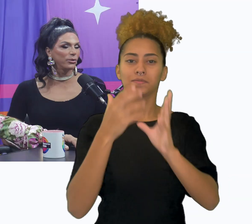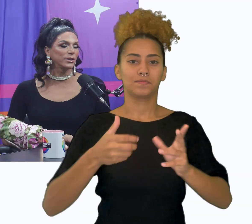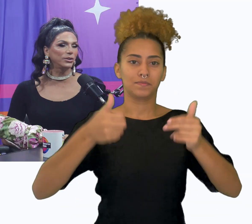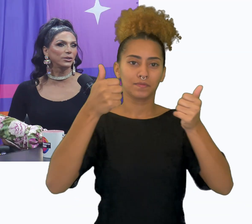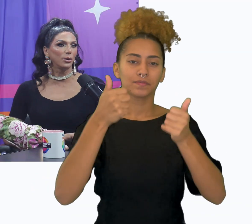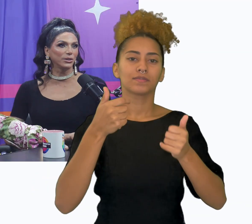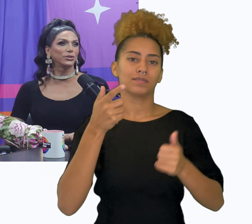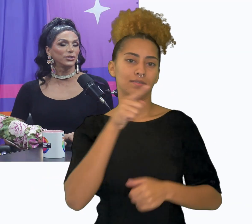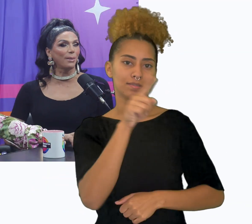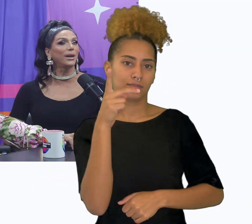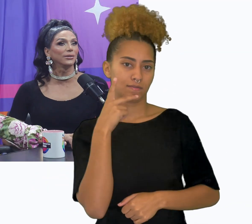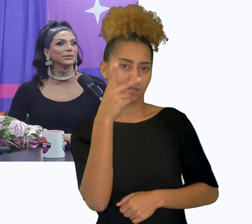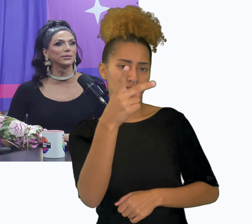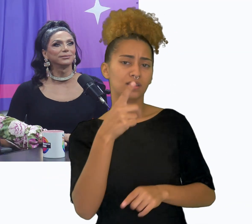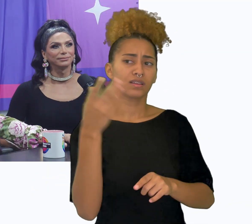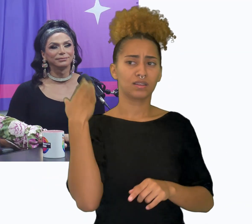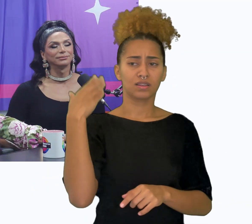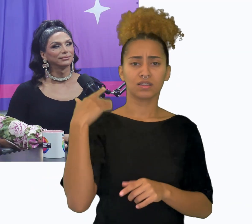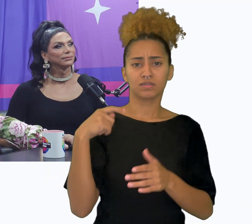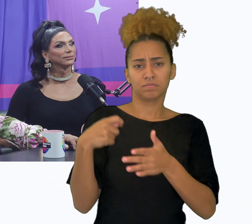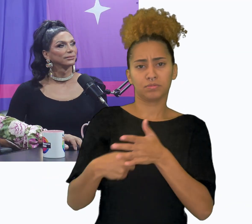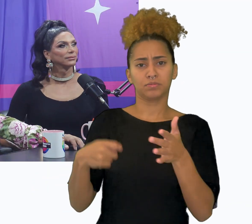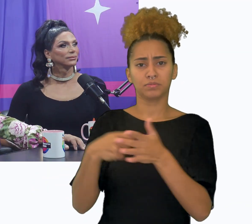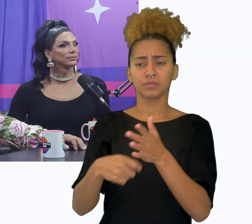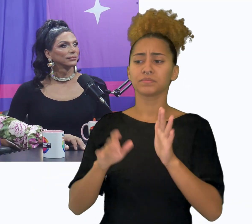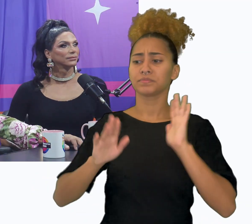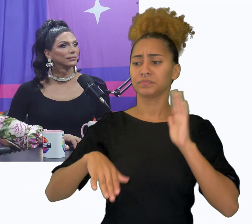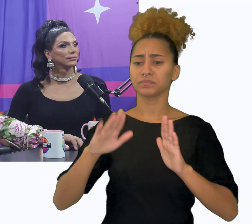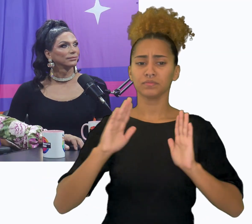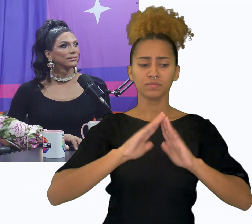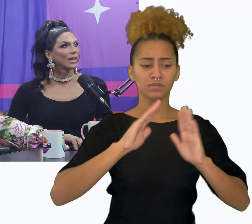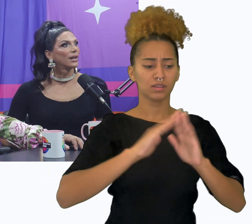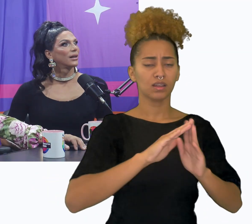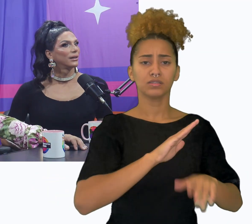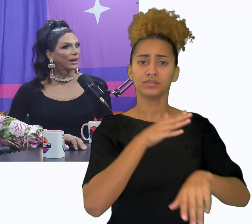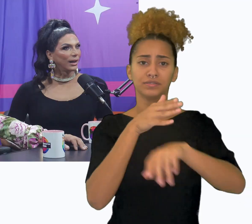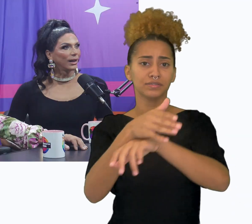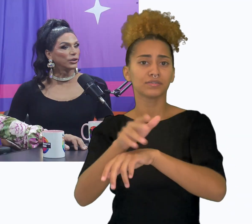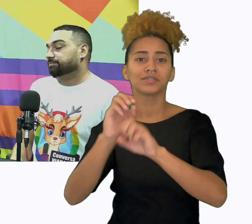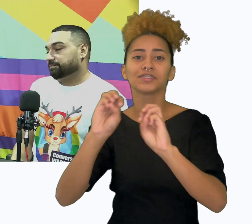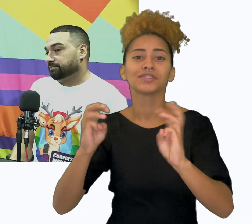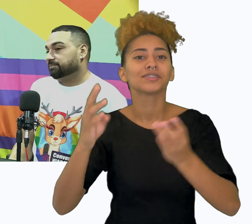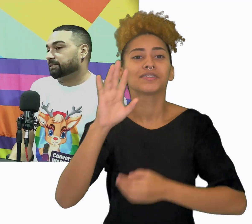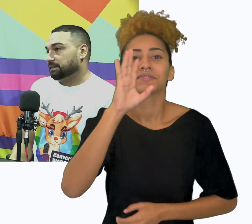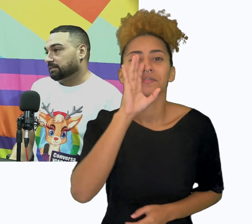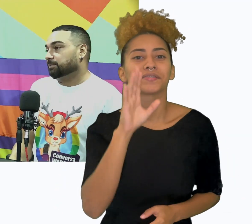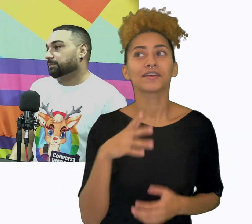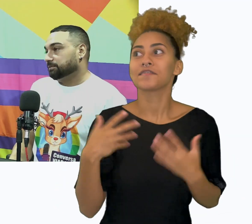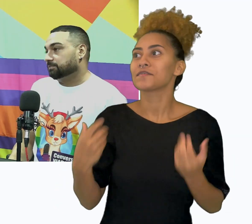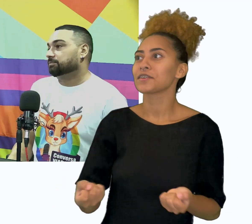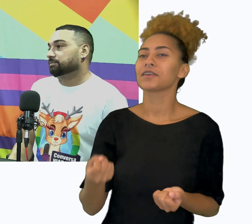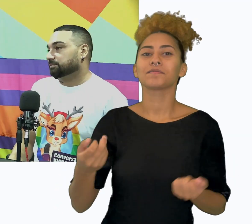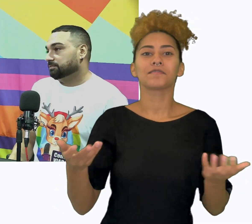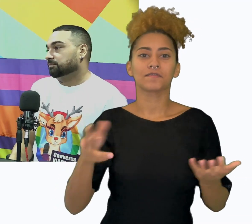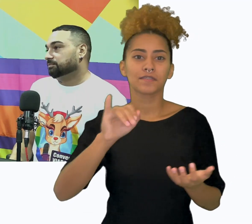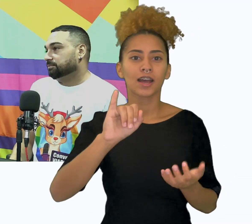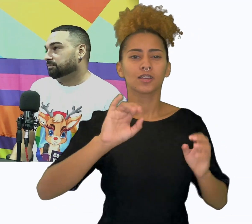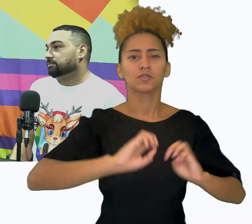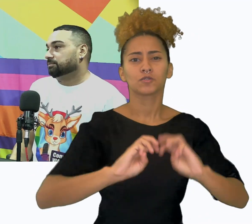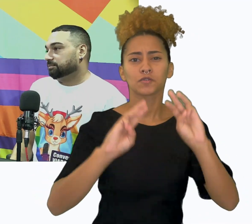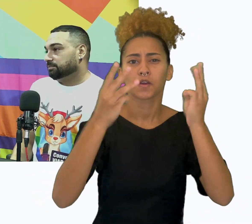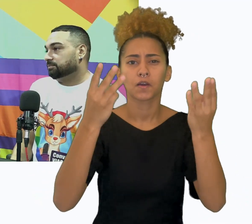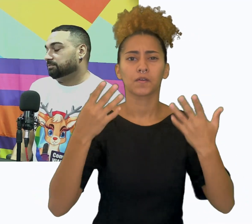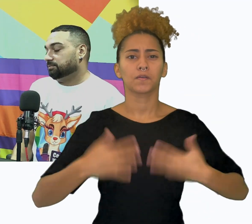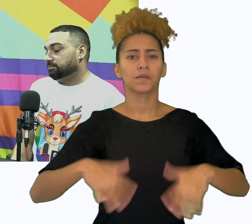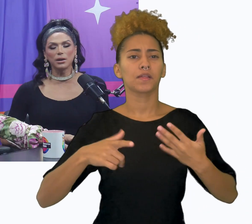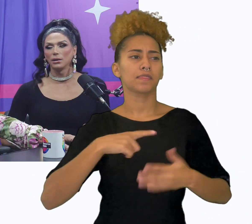mesmo como você disse, quando a gente tinha menos. E a gente saía de casa pra ir ver o show. Então, assim, gente, vamos que vai começar o